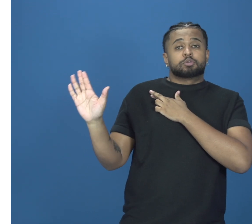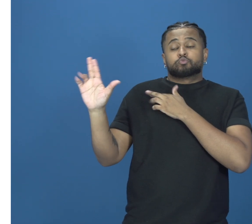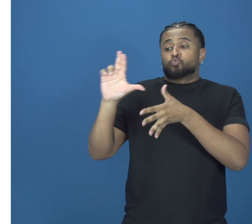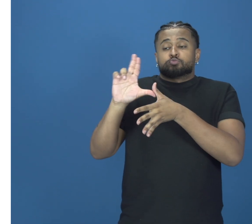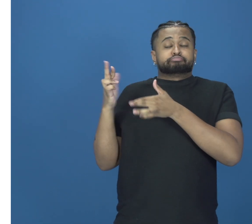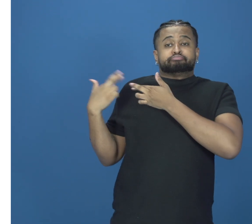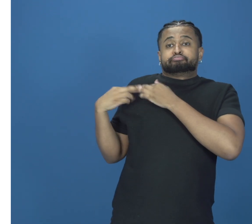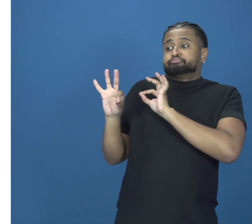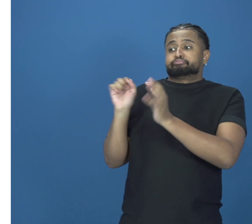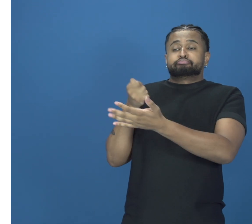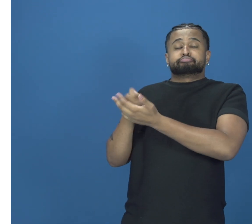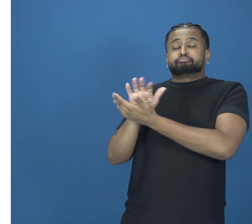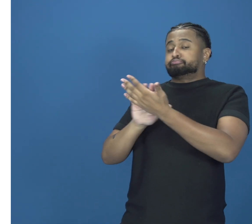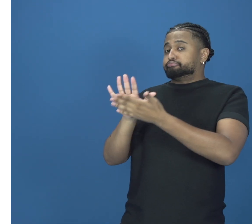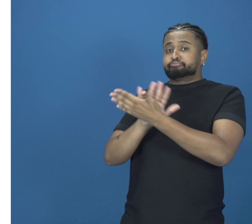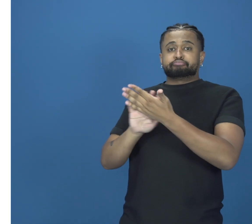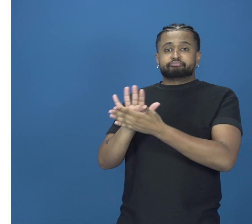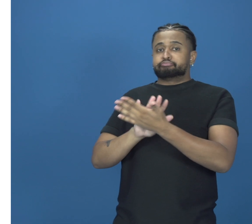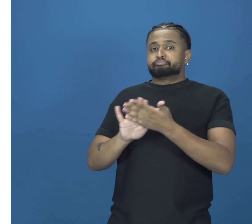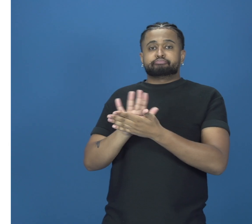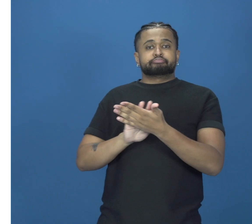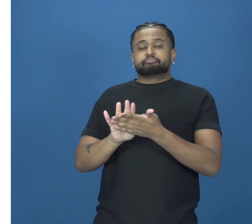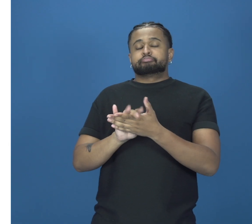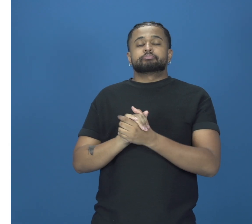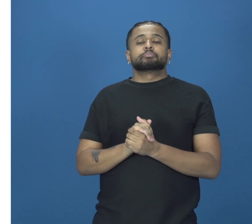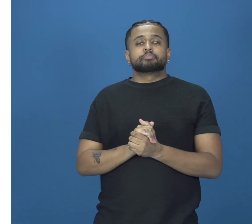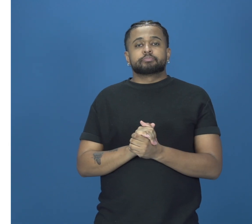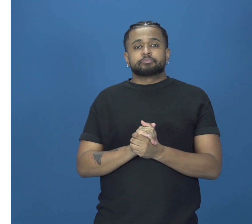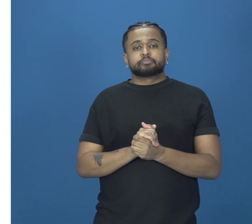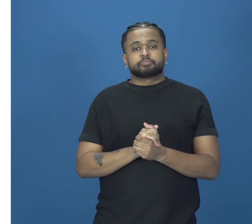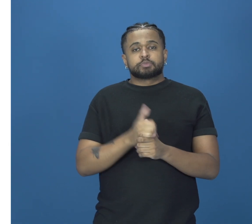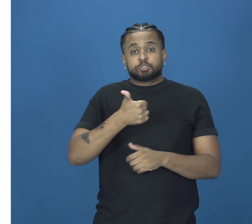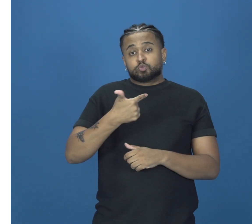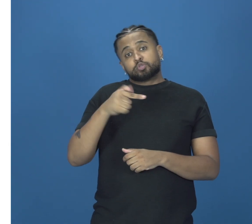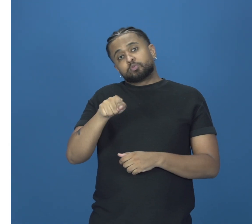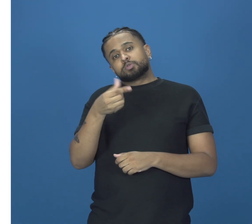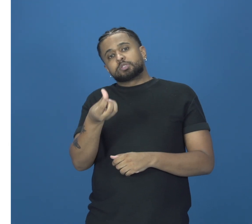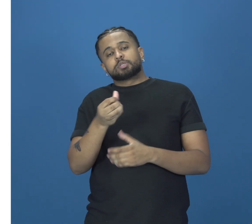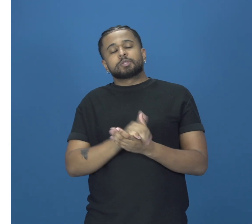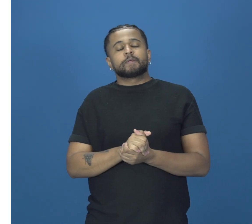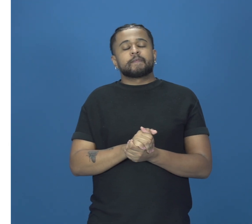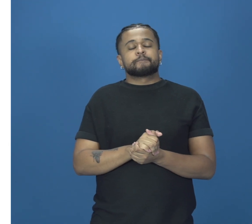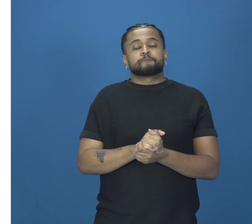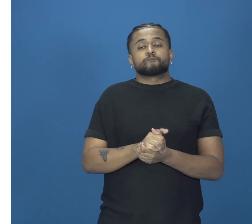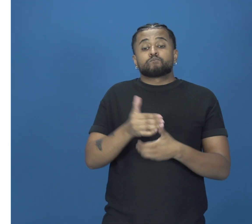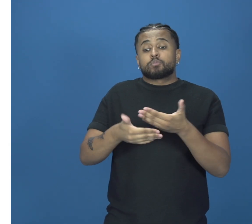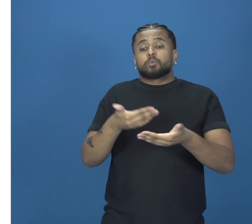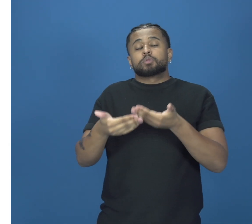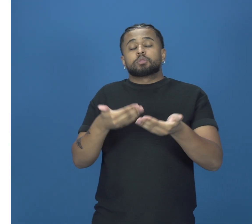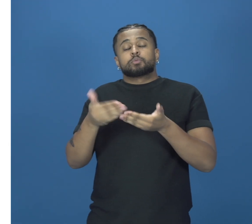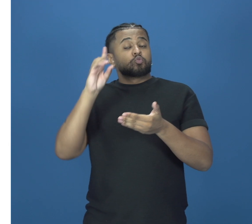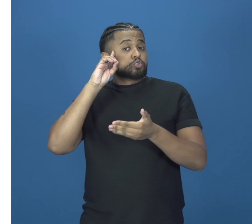candidato selecionado, não havendo a possibilidade de reembolso. 12.6. Os